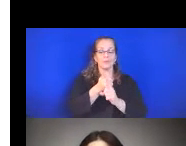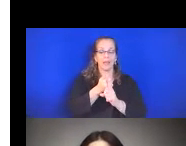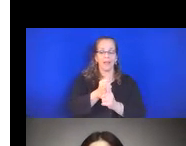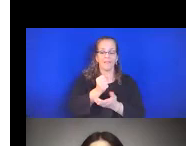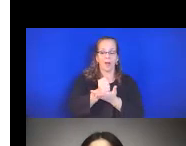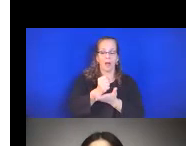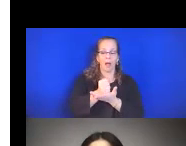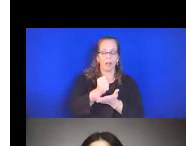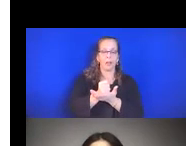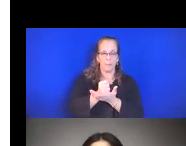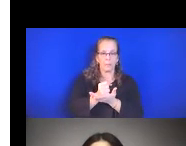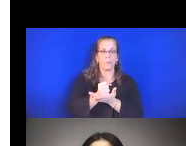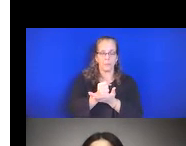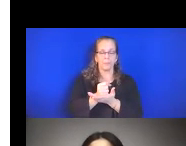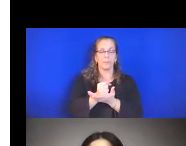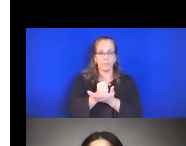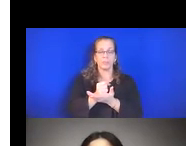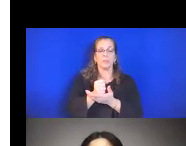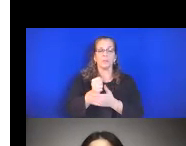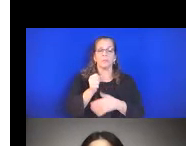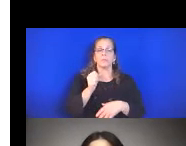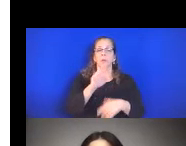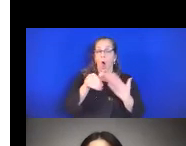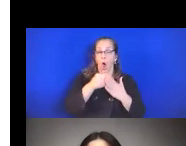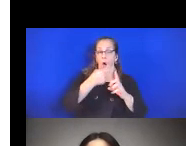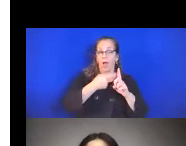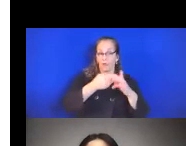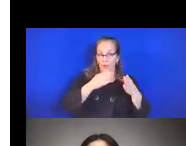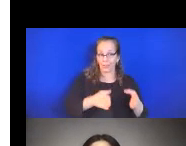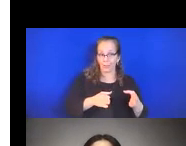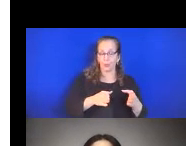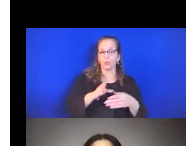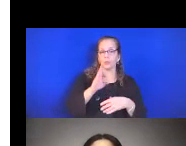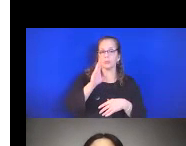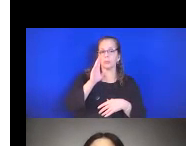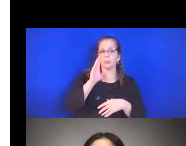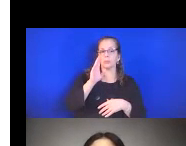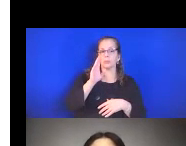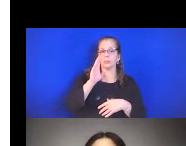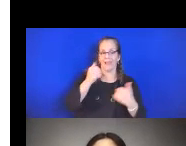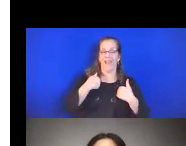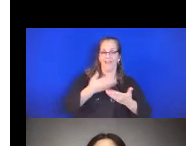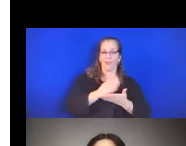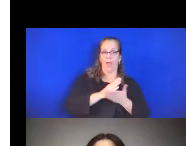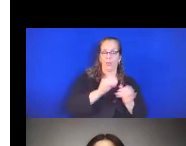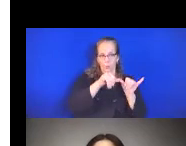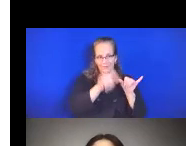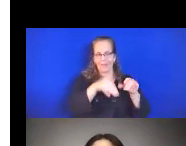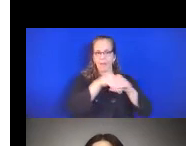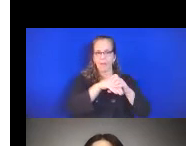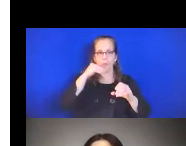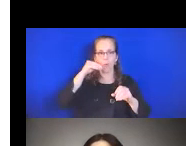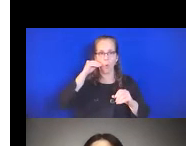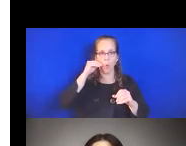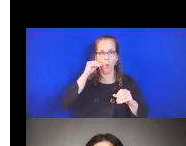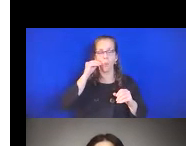包括一些自己去进行，房东自己去进行的一些驱逐的行动，这些全